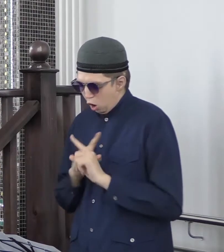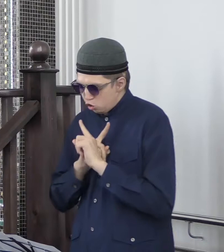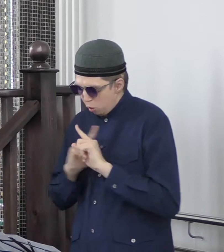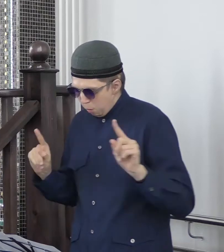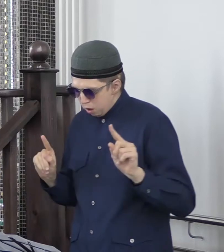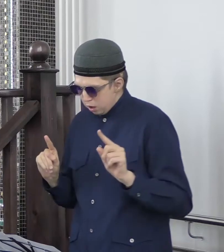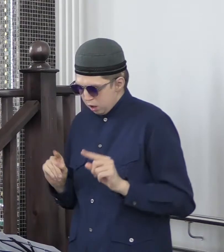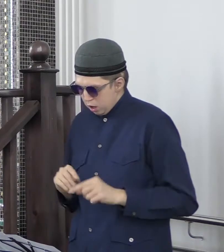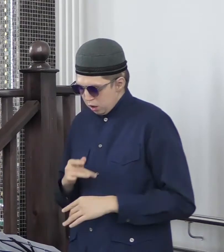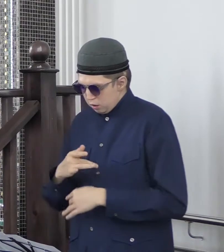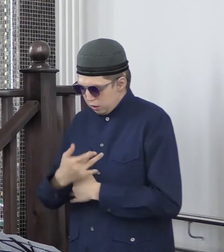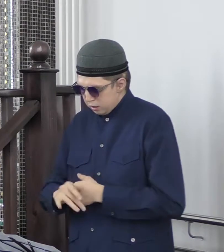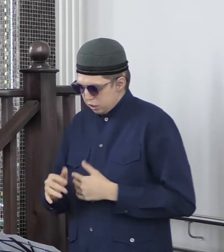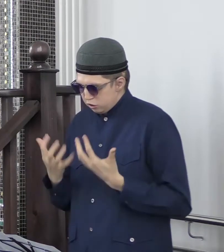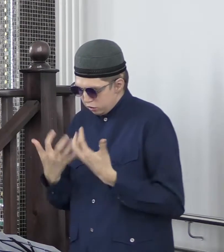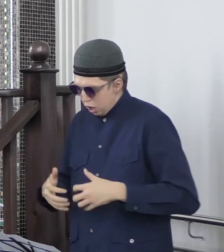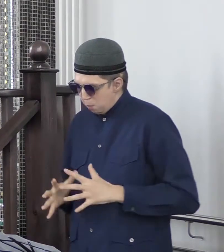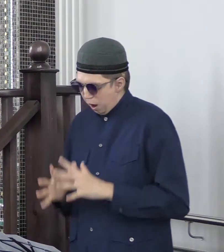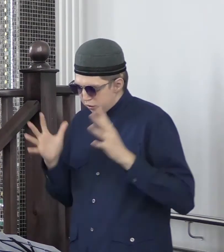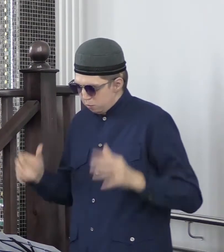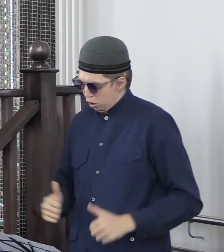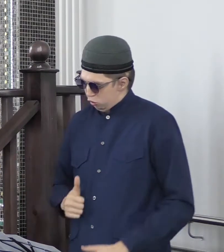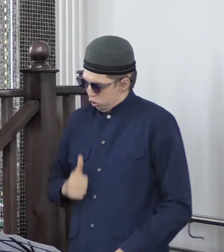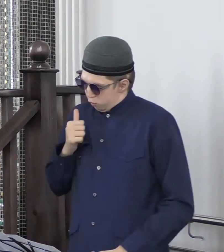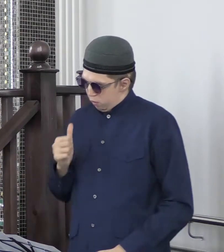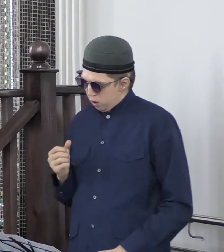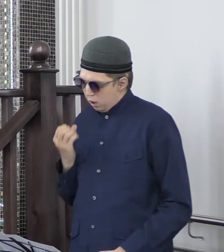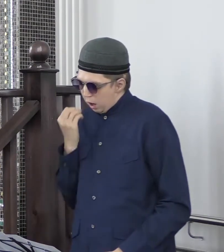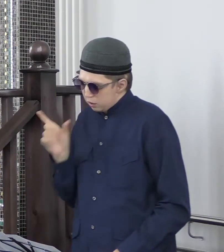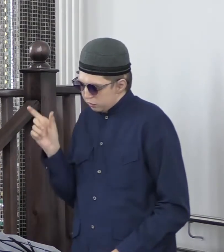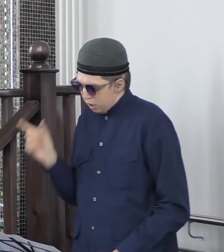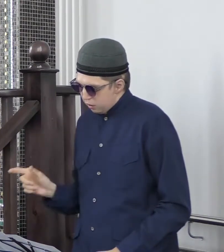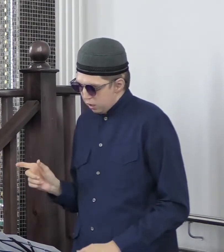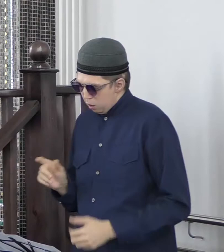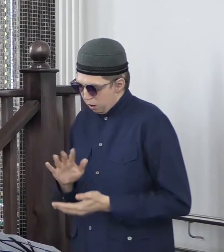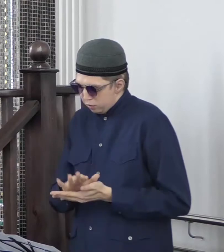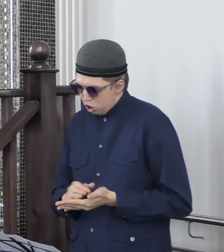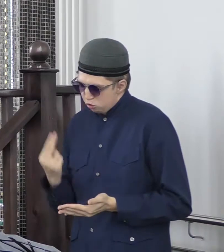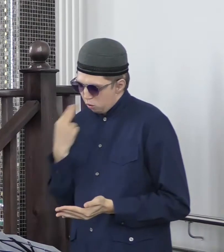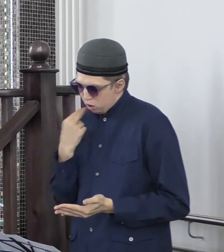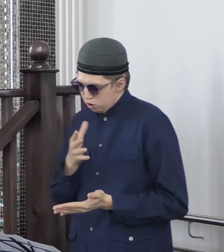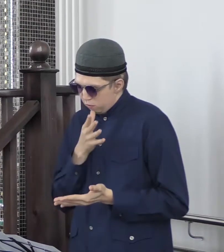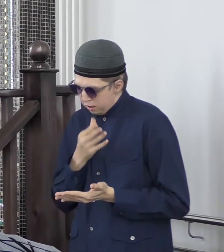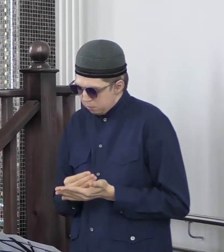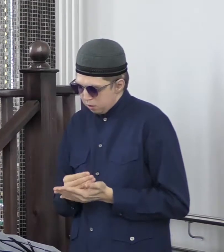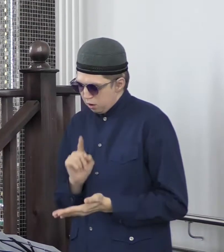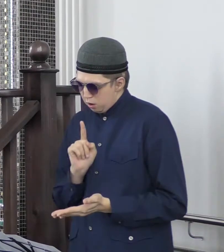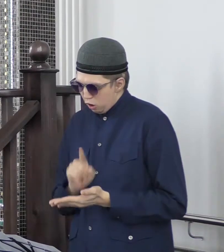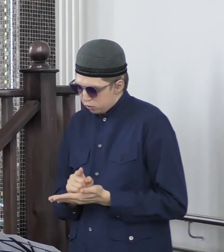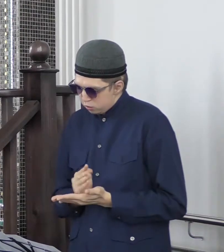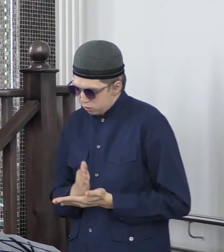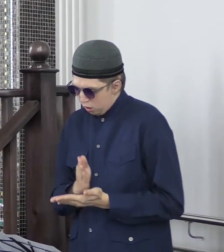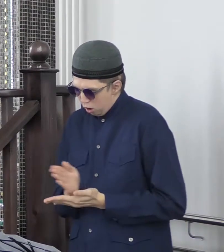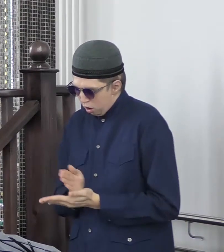«Иттакуллаха». «Валят табутна илля ваханту муслимун». Аллахнам нырджибына тутынын ішін, Аллахнам бұрхыға керек.